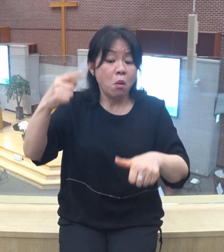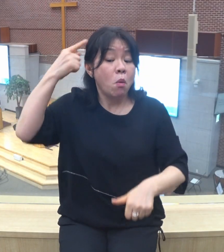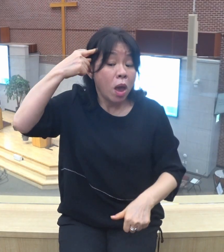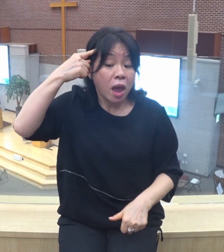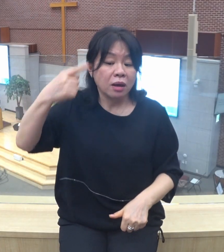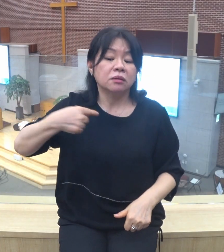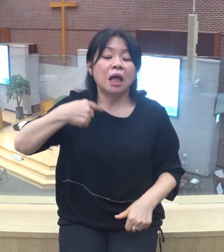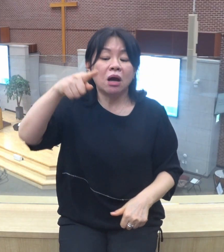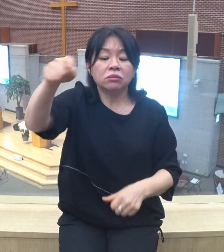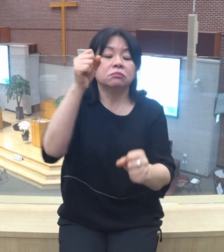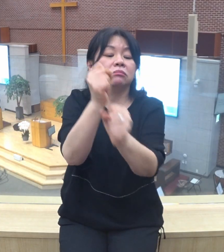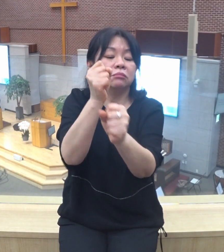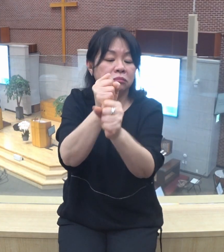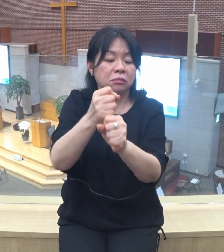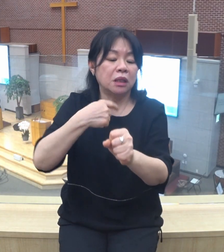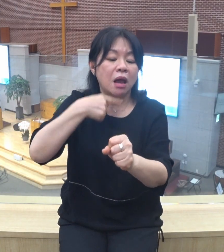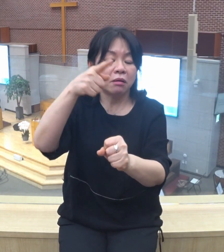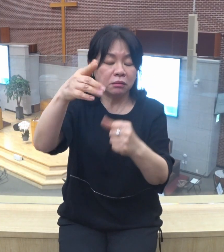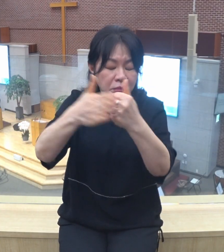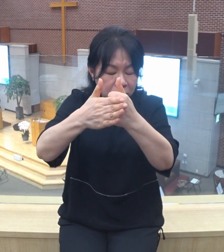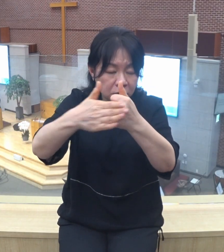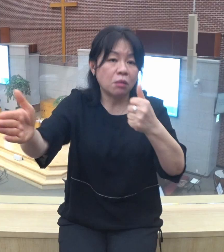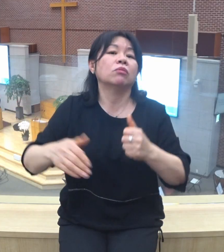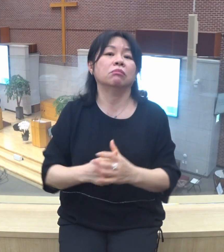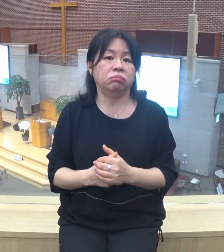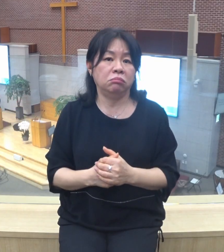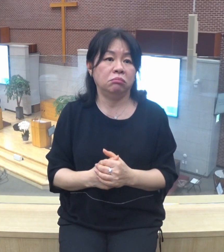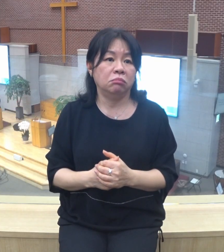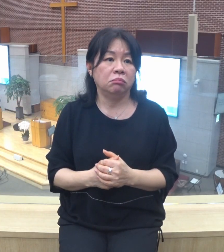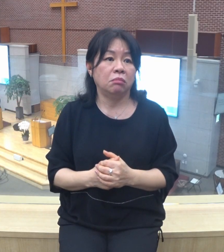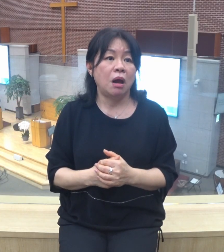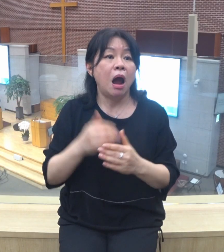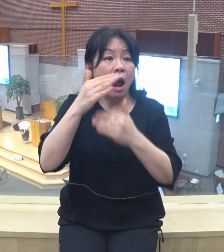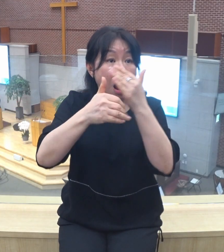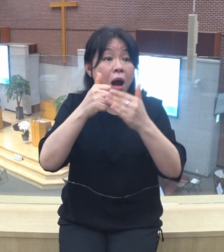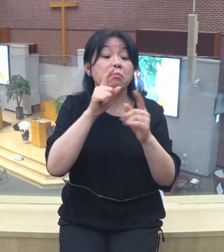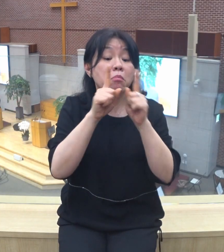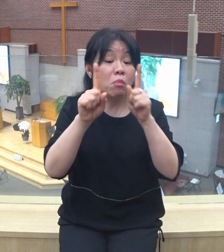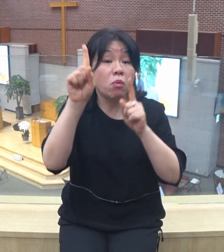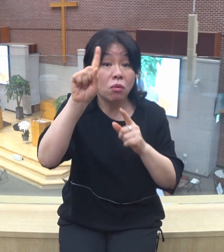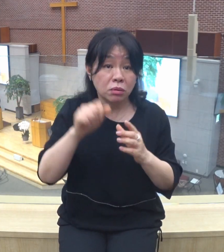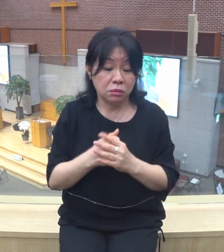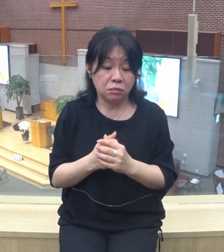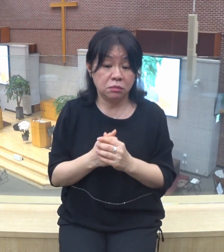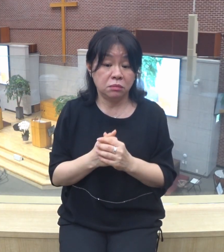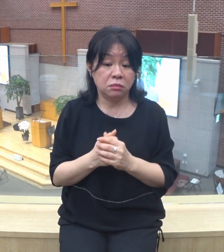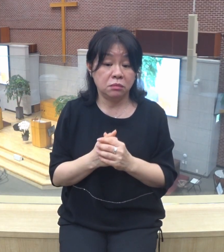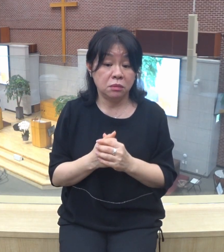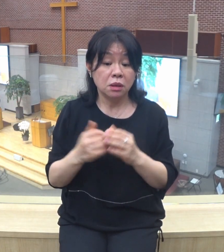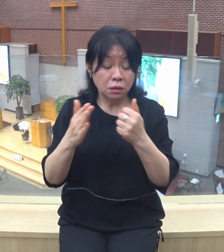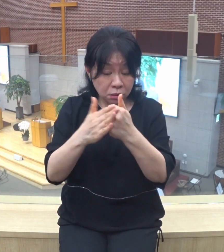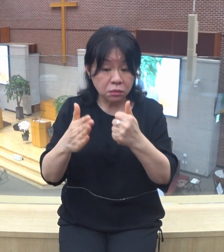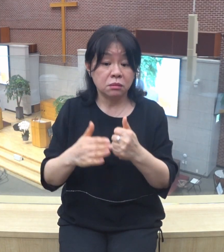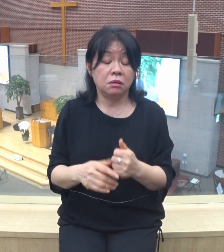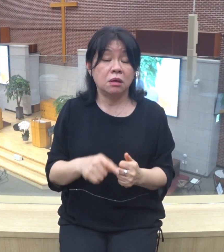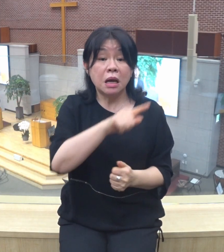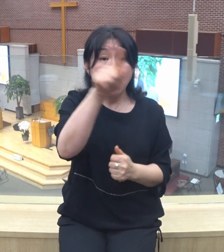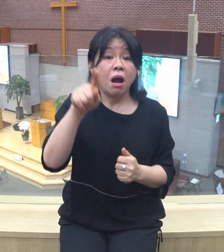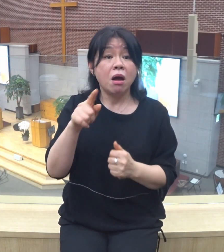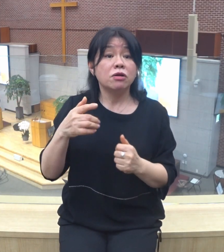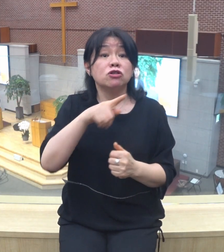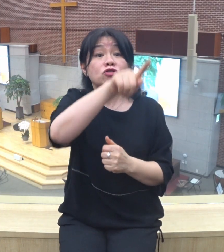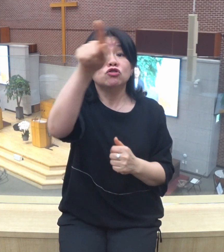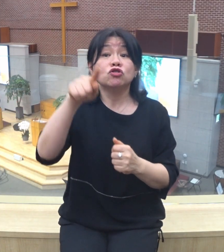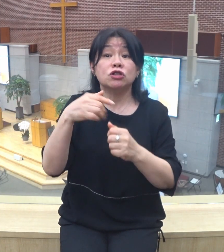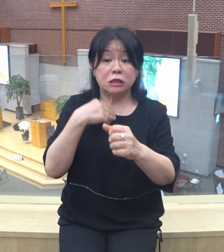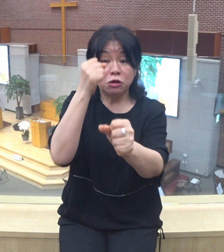그를 내가 만들었느니라. 이스라엘은 하나님의 백성으로 불려집니다. 이제 그리스도 예수로 하나님의